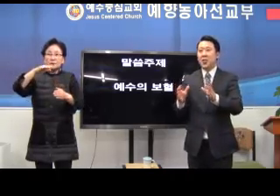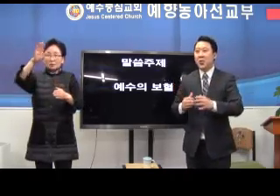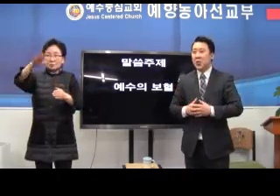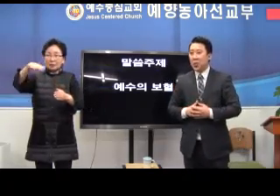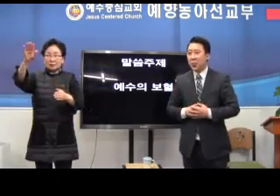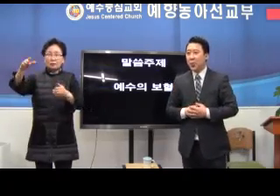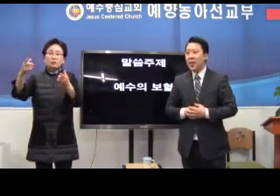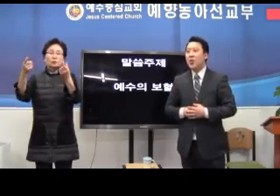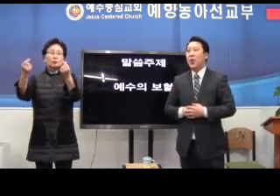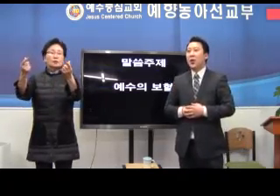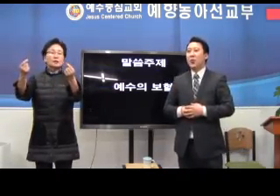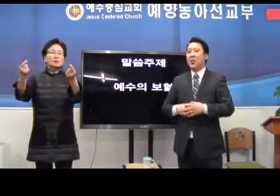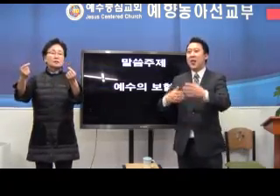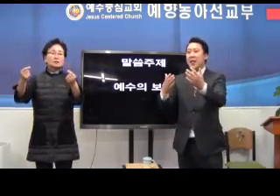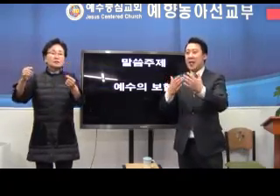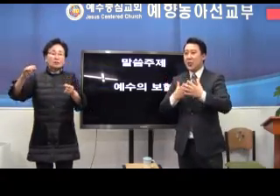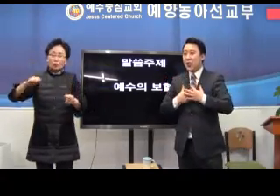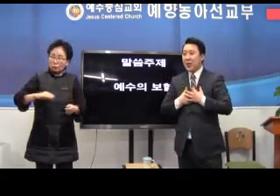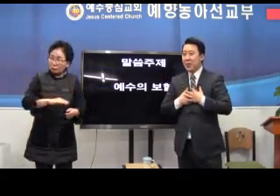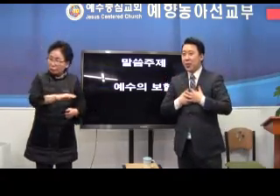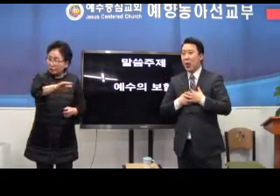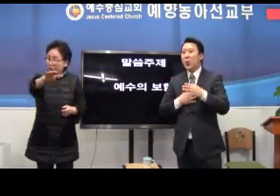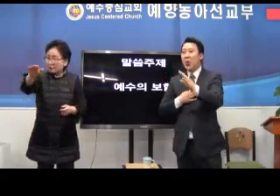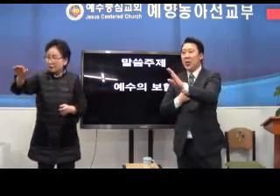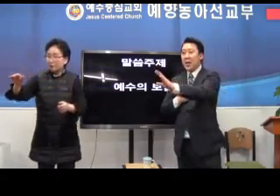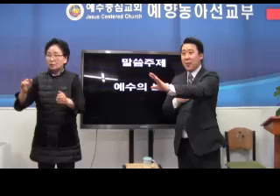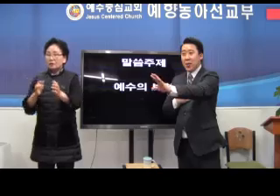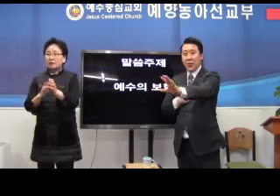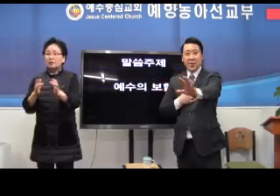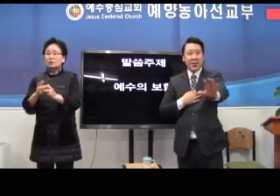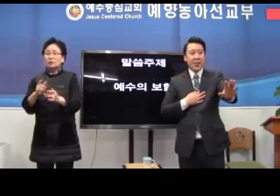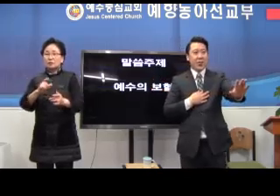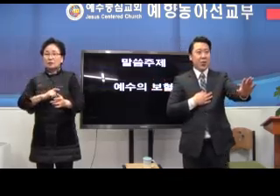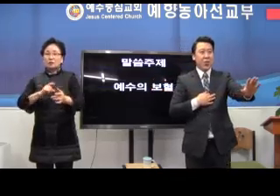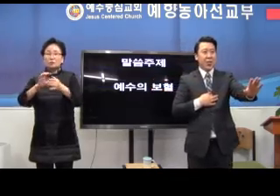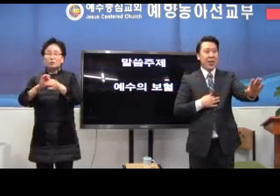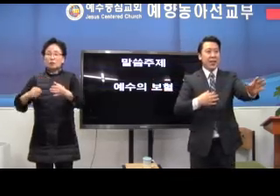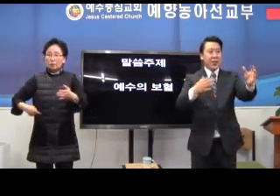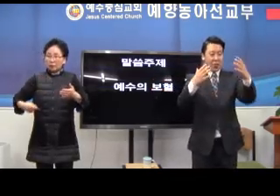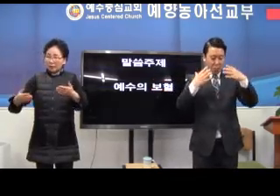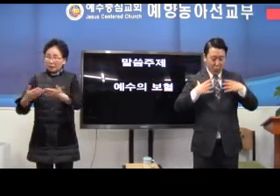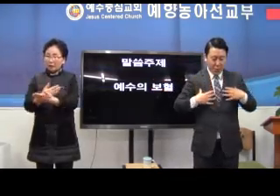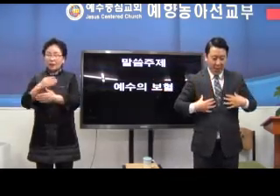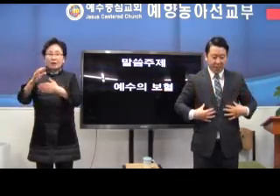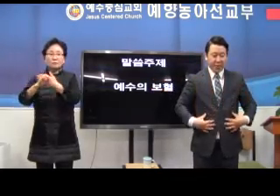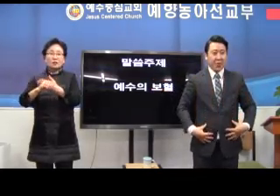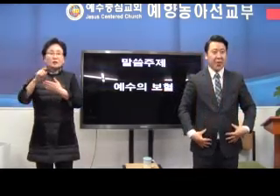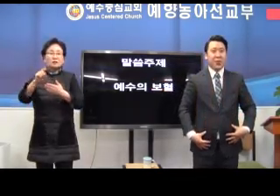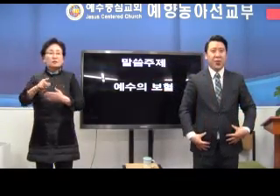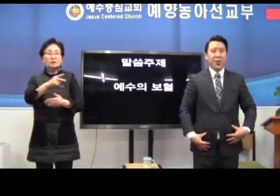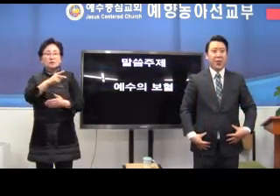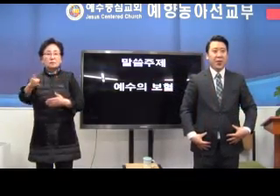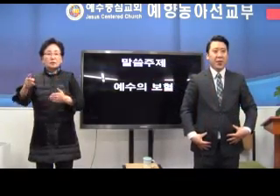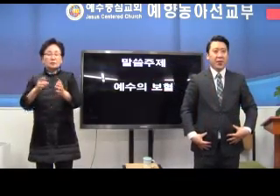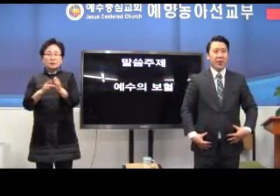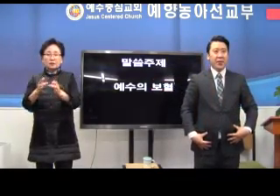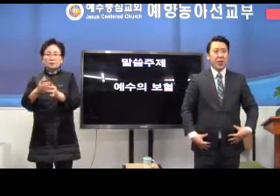하셨던 것처럼 저와 여러분들이 예수의 이름으로 회개하면 그것이 예수의 보혈을 바르는 게 되어서